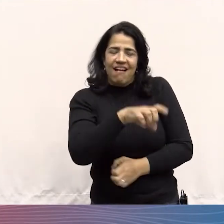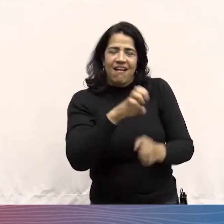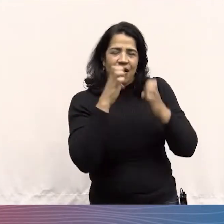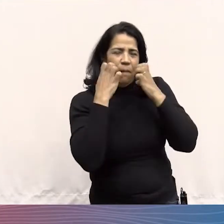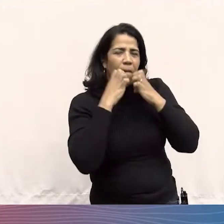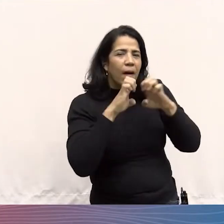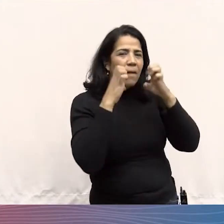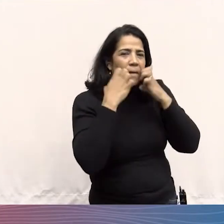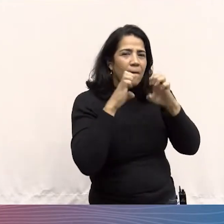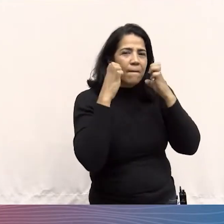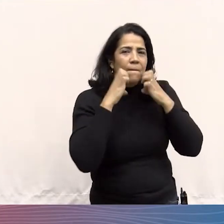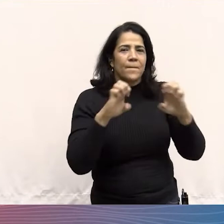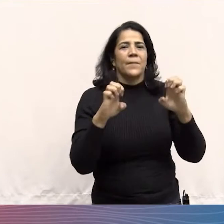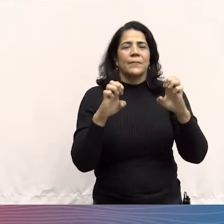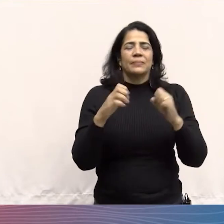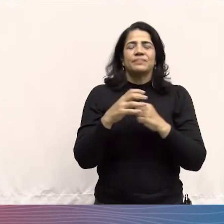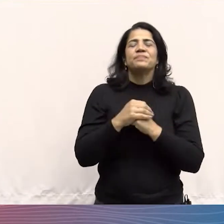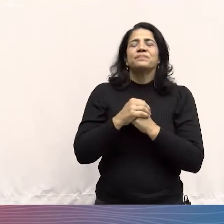Amém?